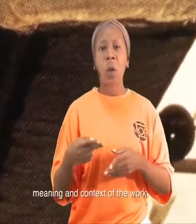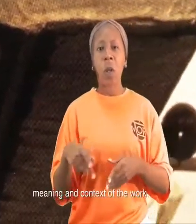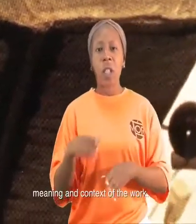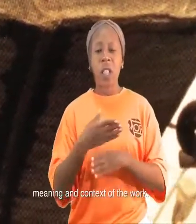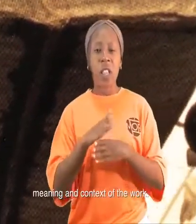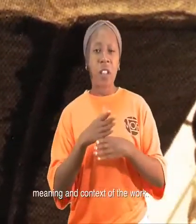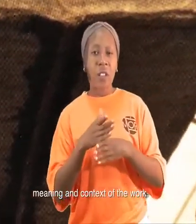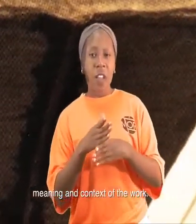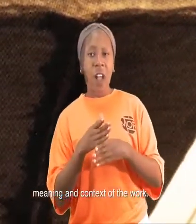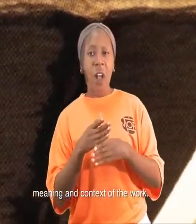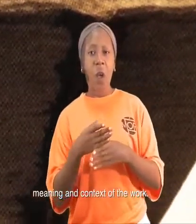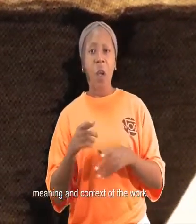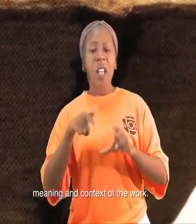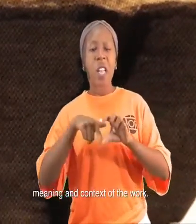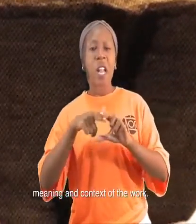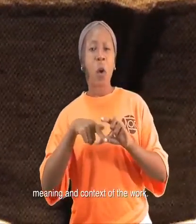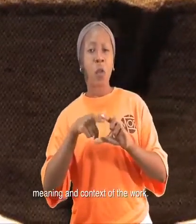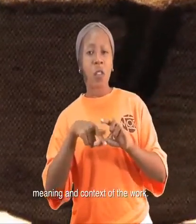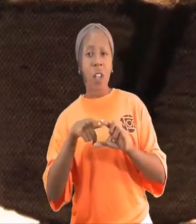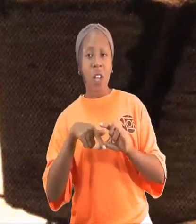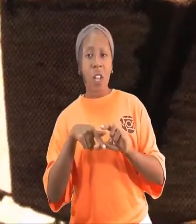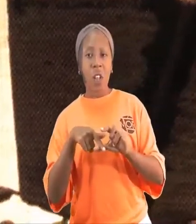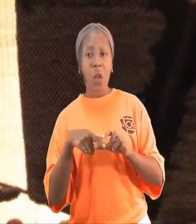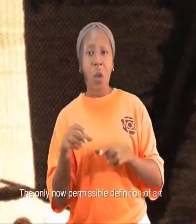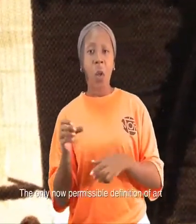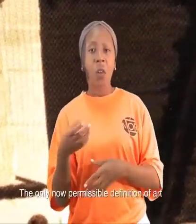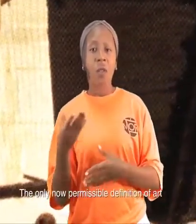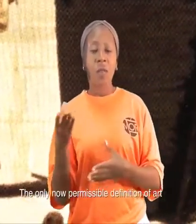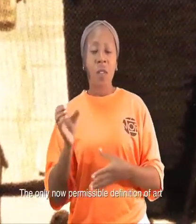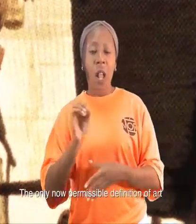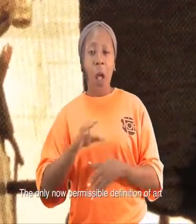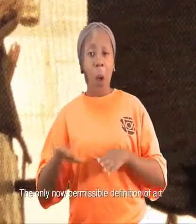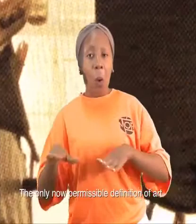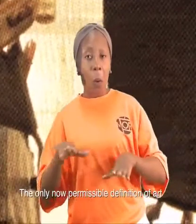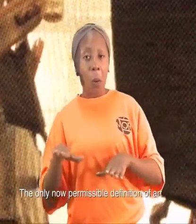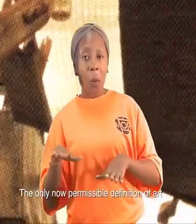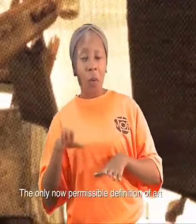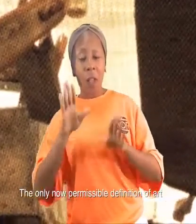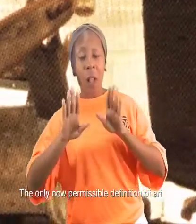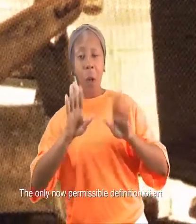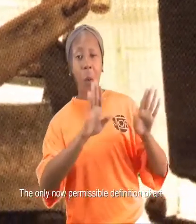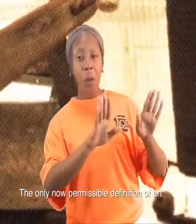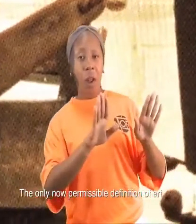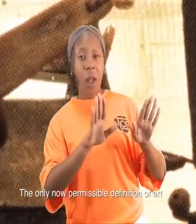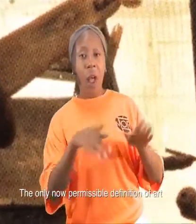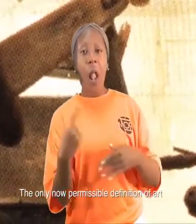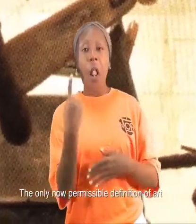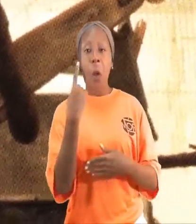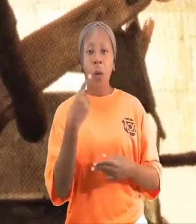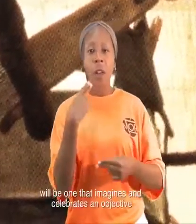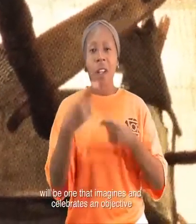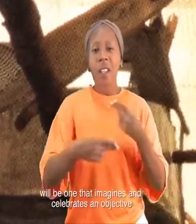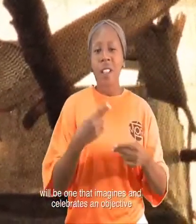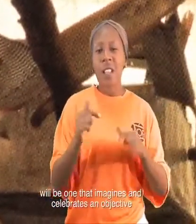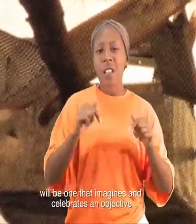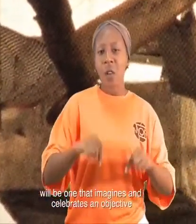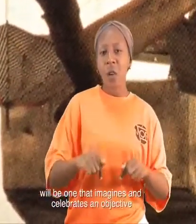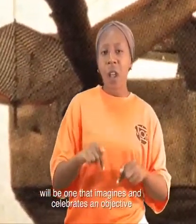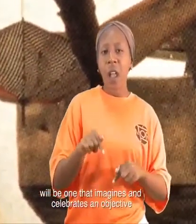significado y contexto de la obra. La única definición ahora permisible del arte será aquella que imagine